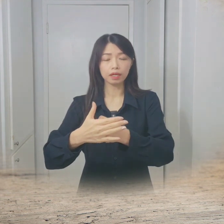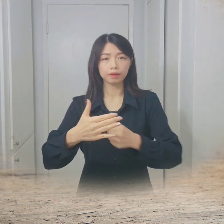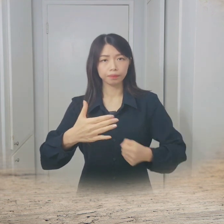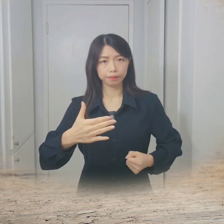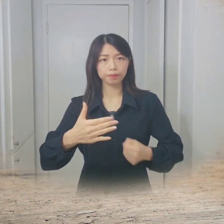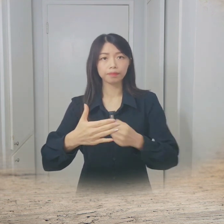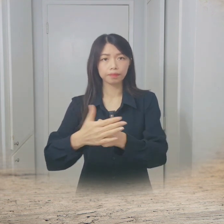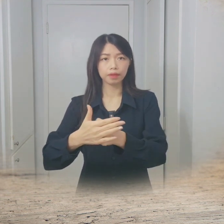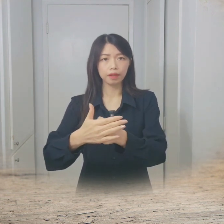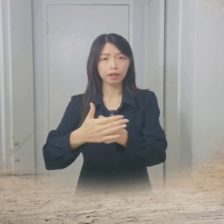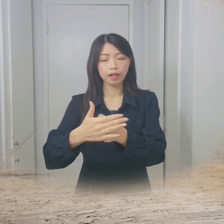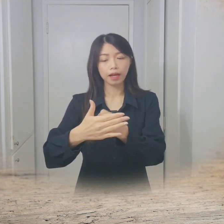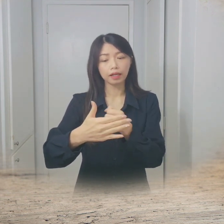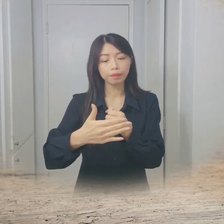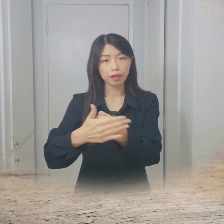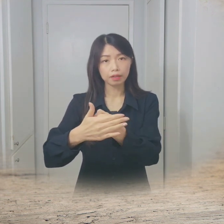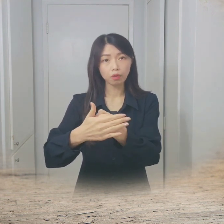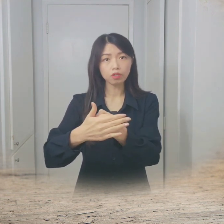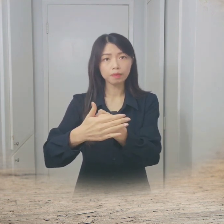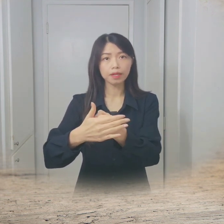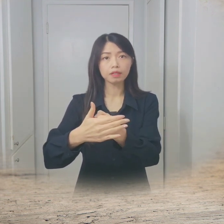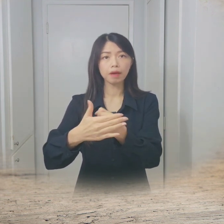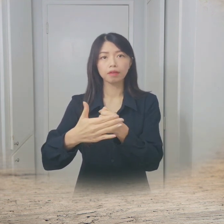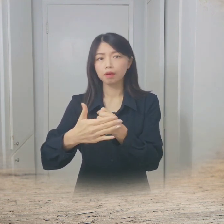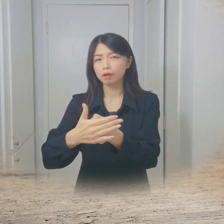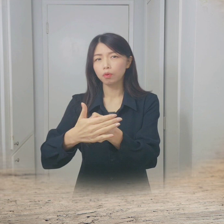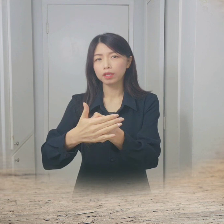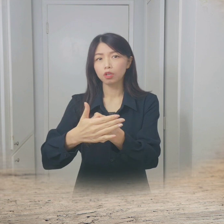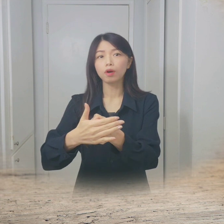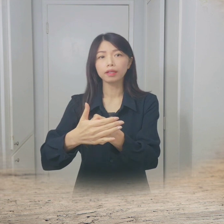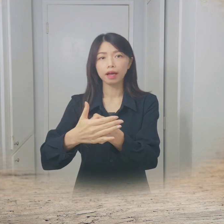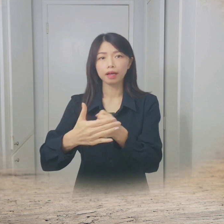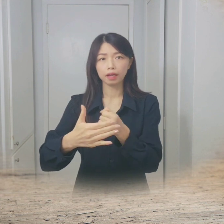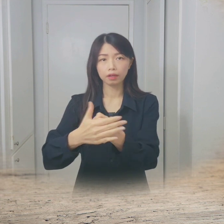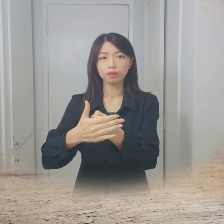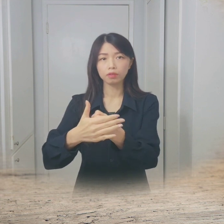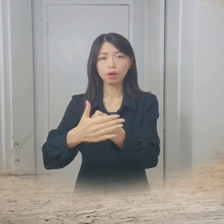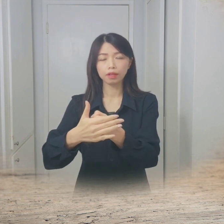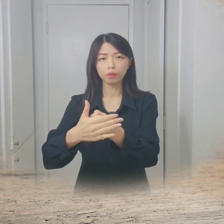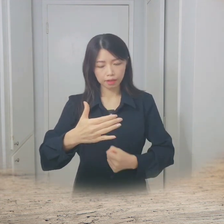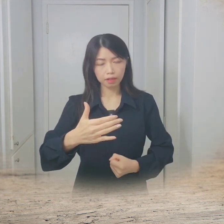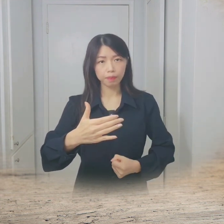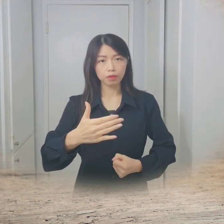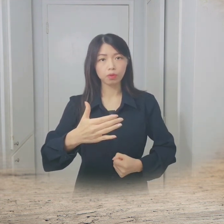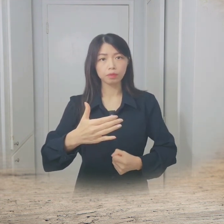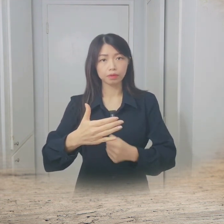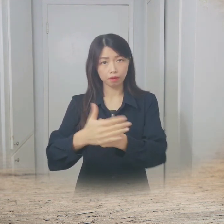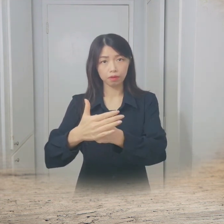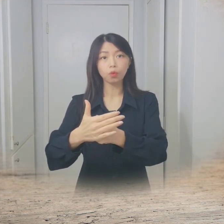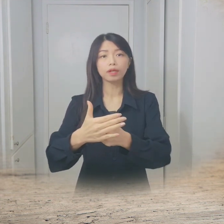용기 그냥 가깝게 이렇게 쳐주시기만 하시면 뭐 이렇게 정하다 이런 때 수어가 되고 살짝